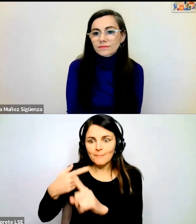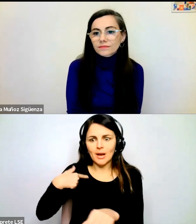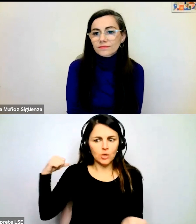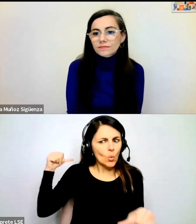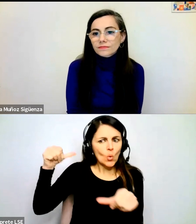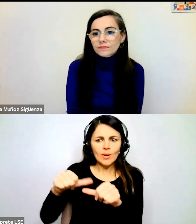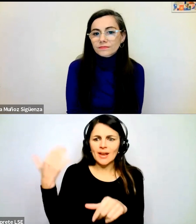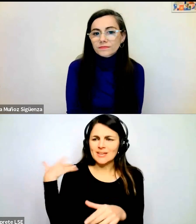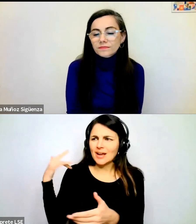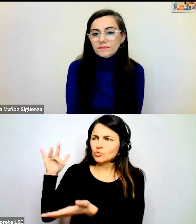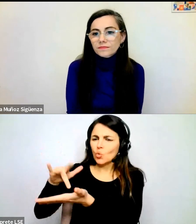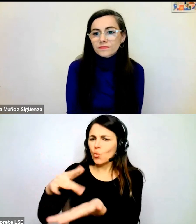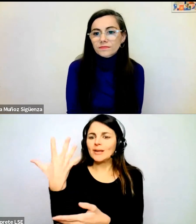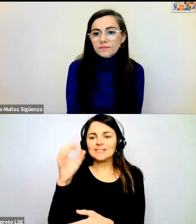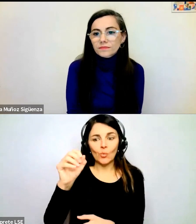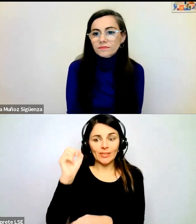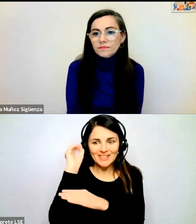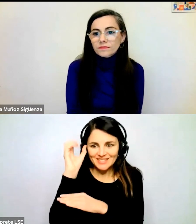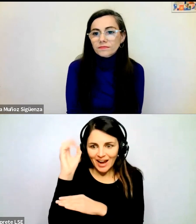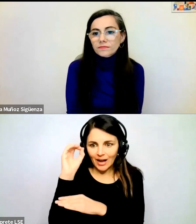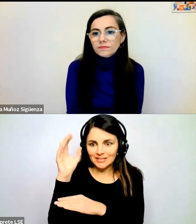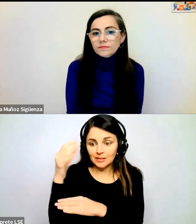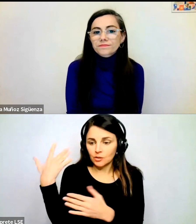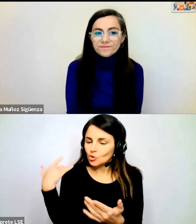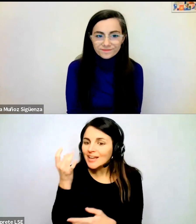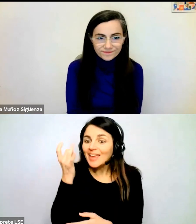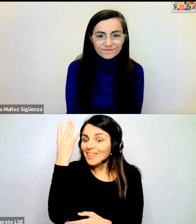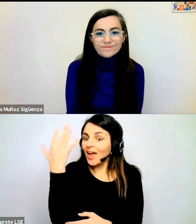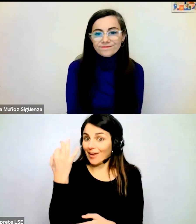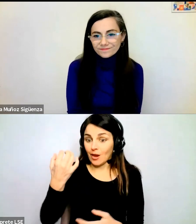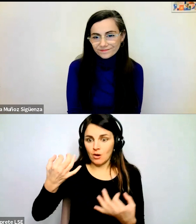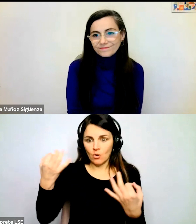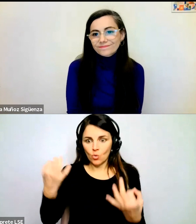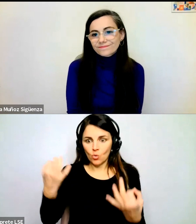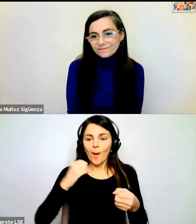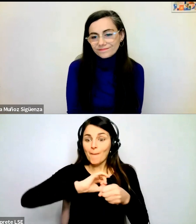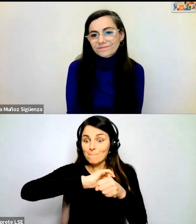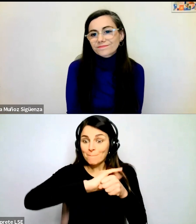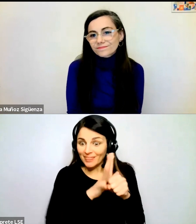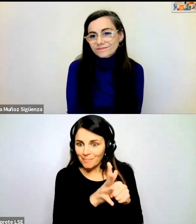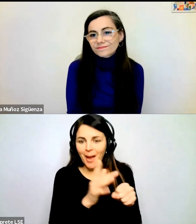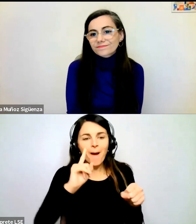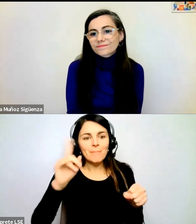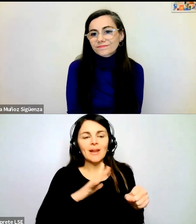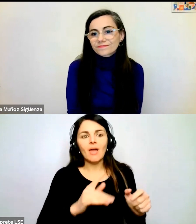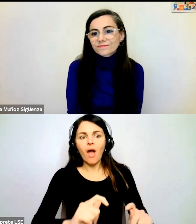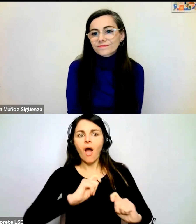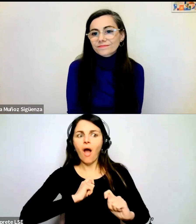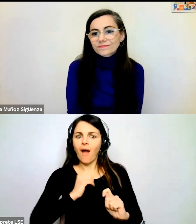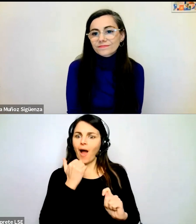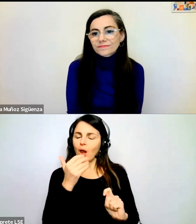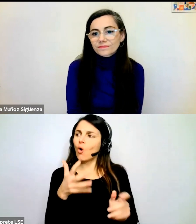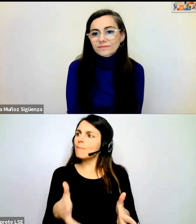nuestra idea era pues que en lugar también de ahora que la pandemia nos ha facilitado todo, parece que más con las